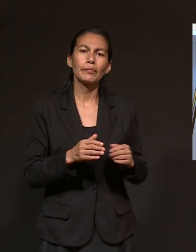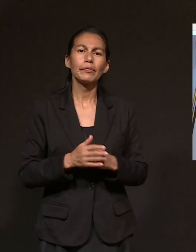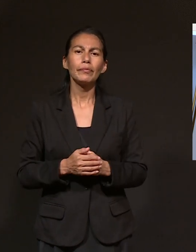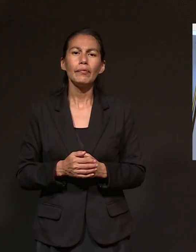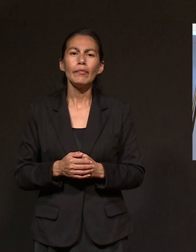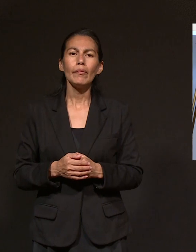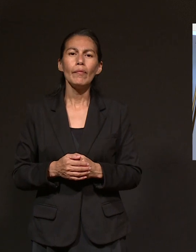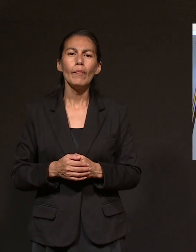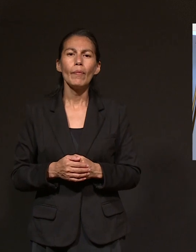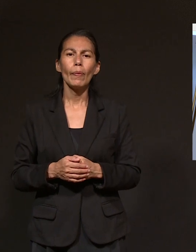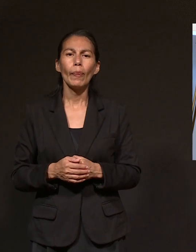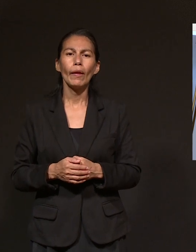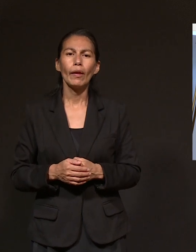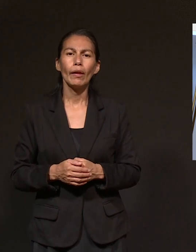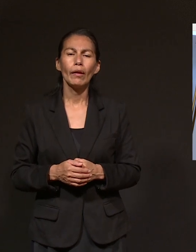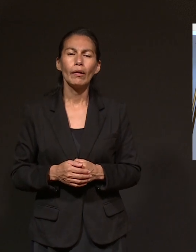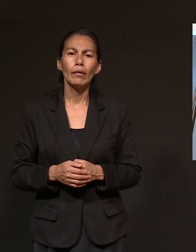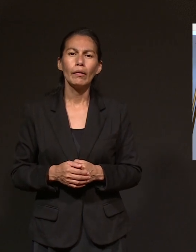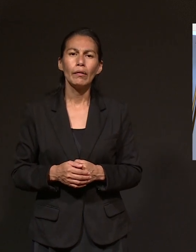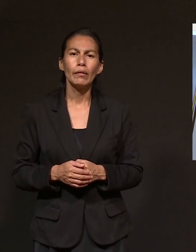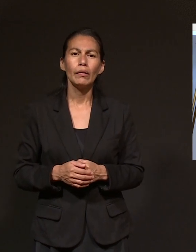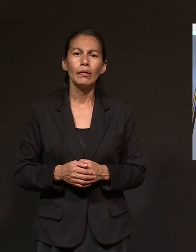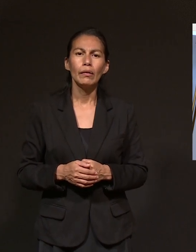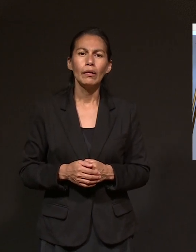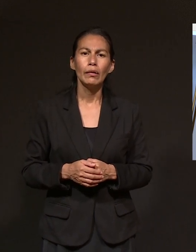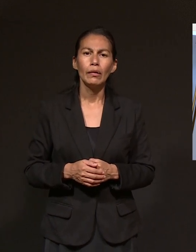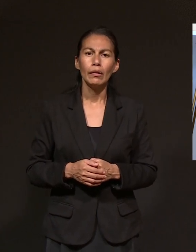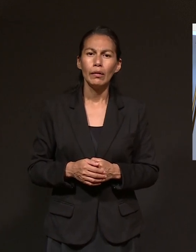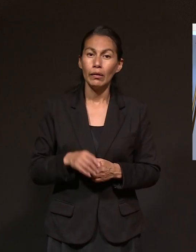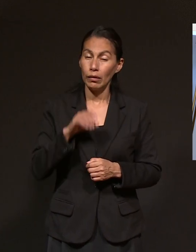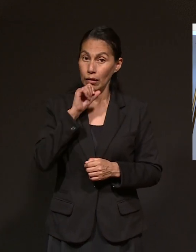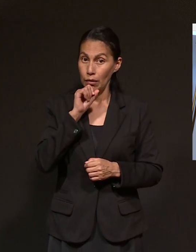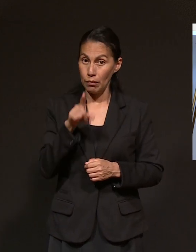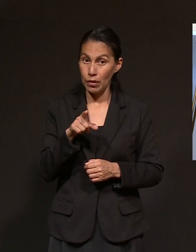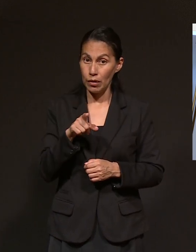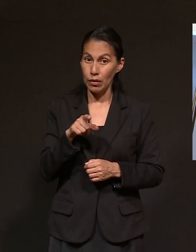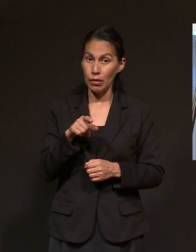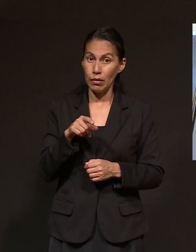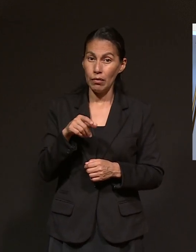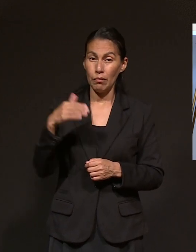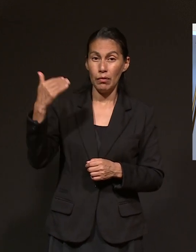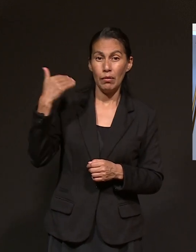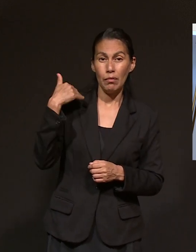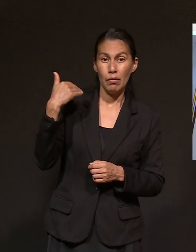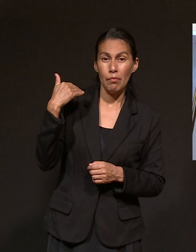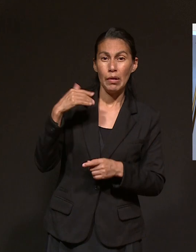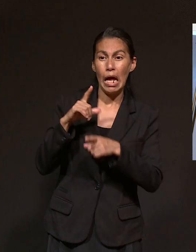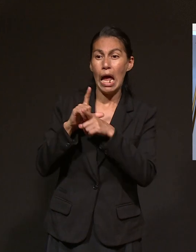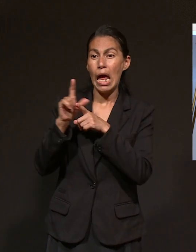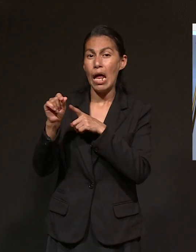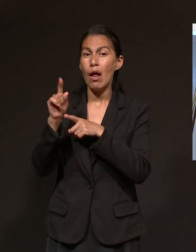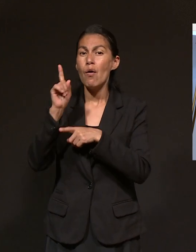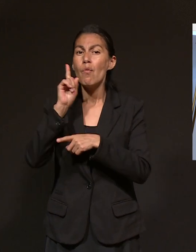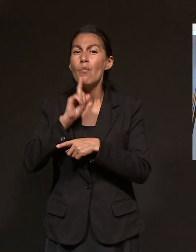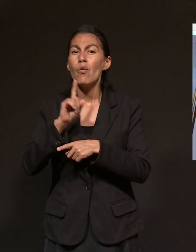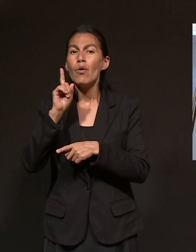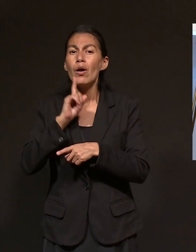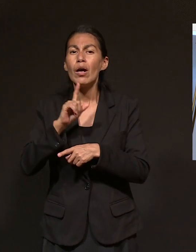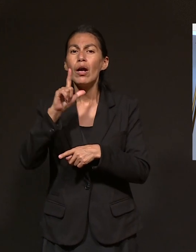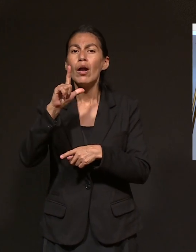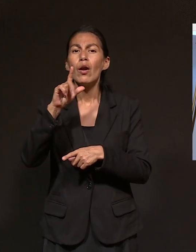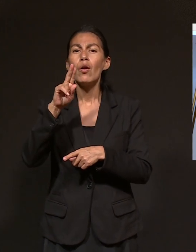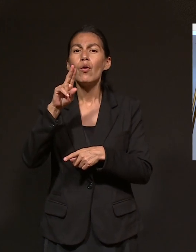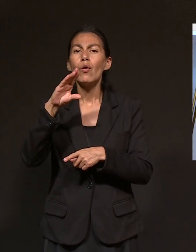También recibí un llamado para ir a ungir a Lucrecia